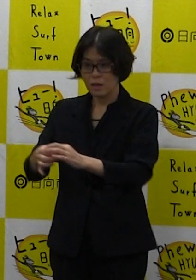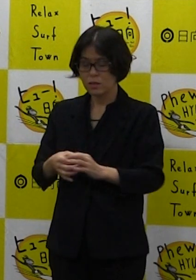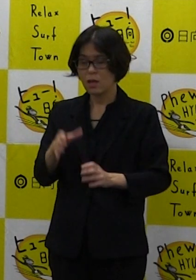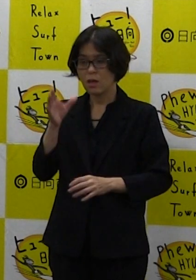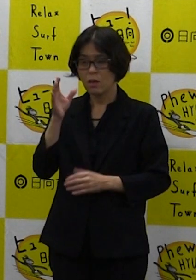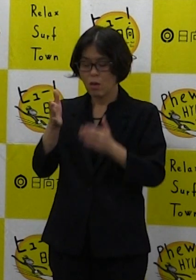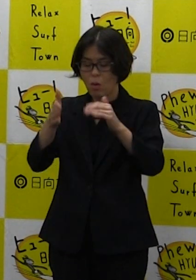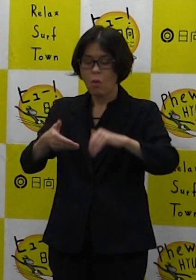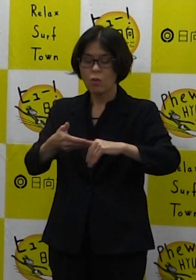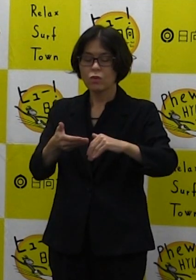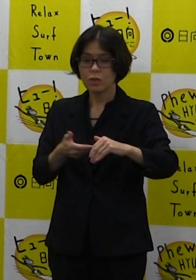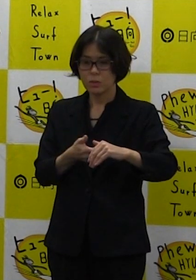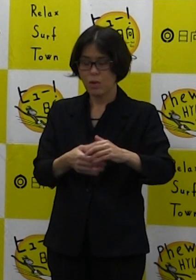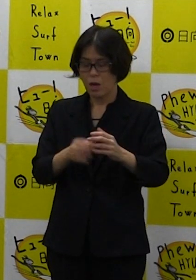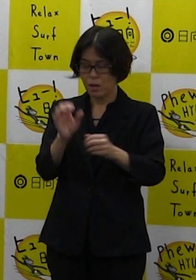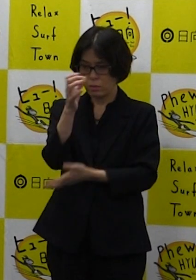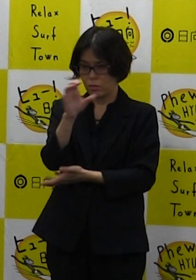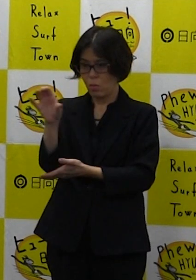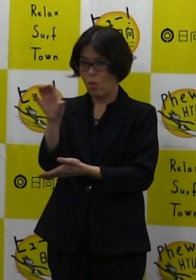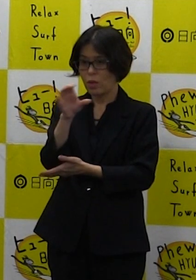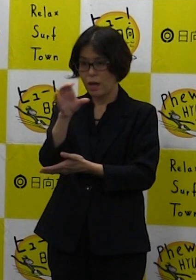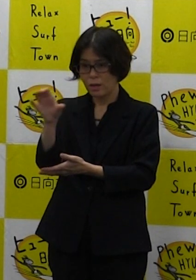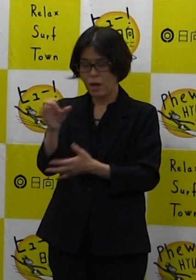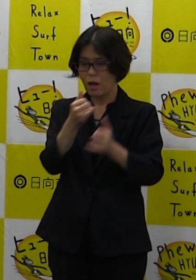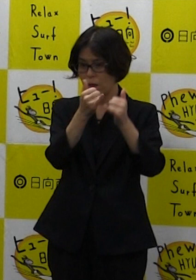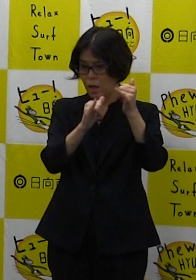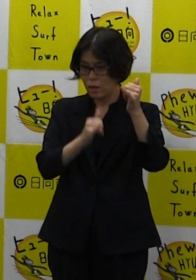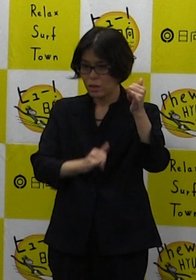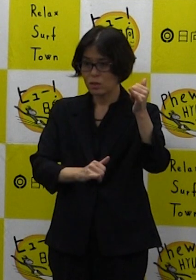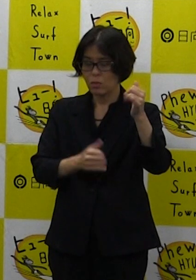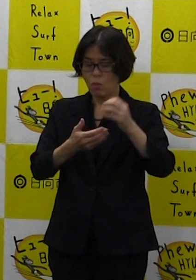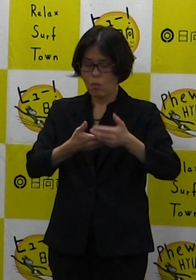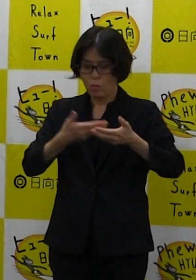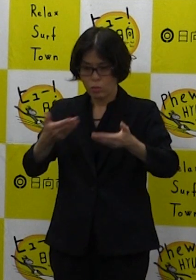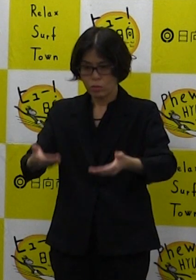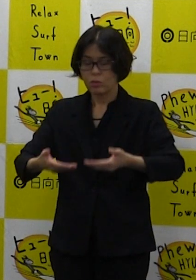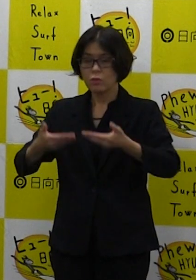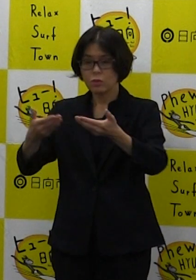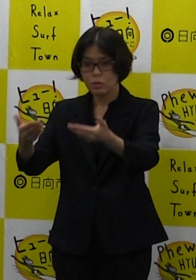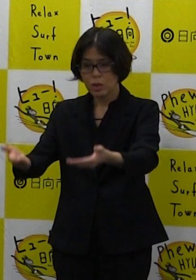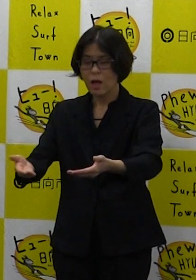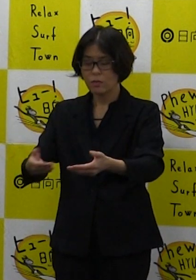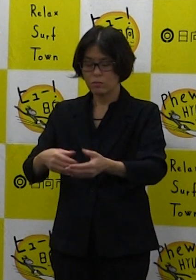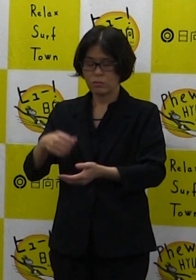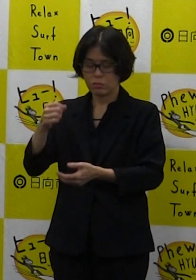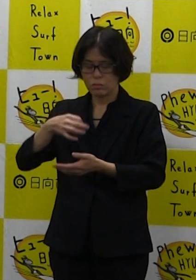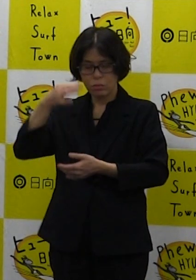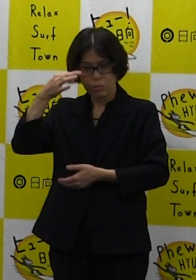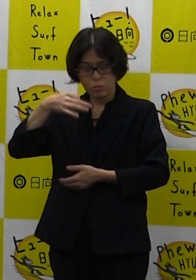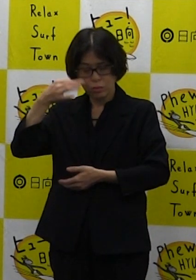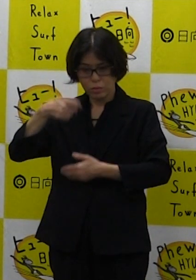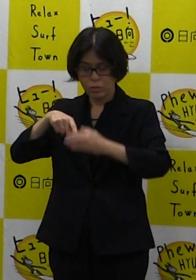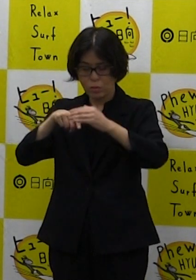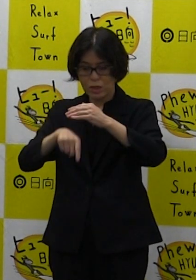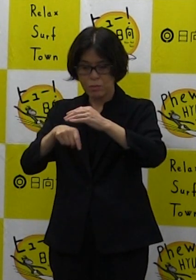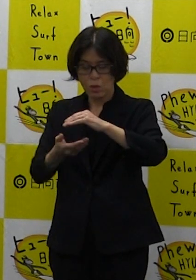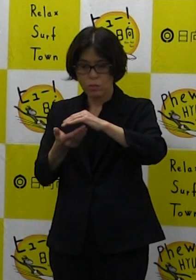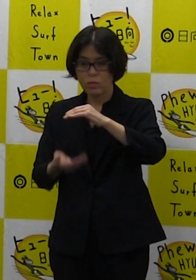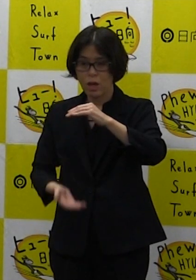地域の歴史を伝える重要な構造物であるという存在意義を高めさらに